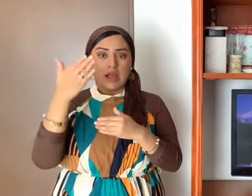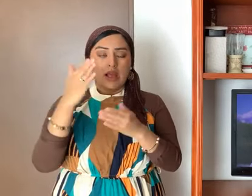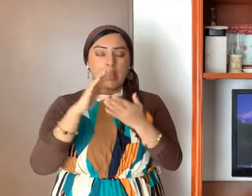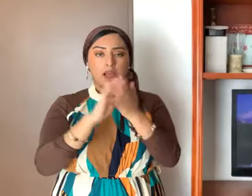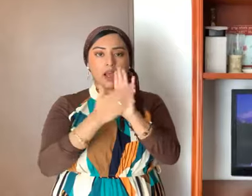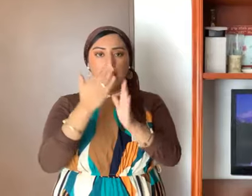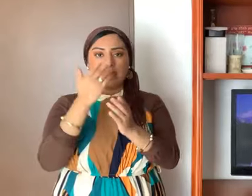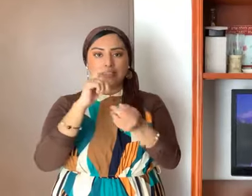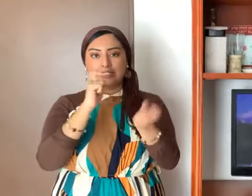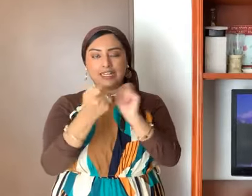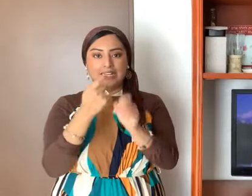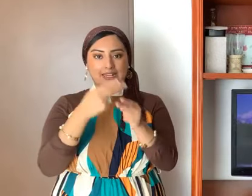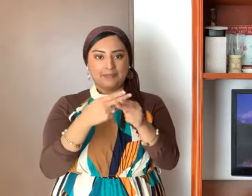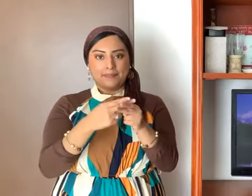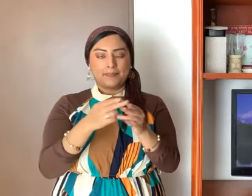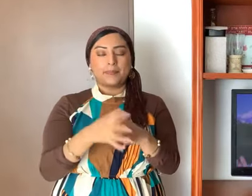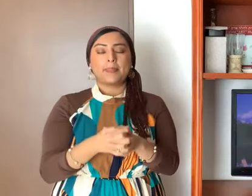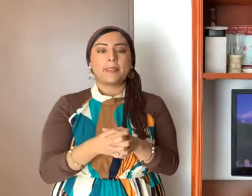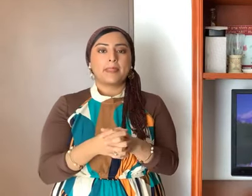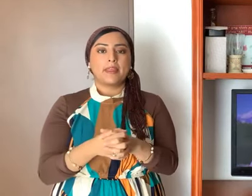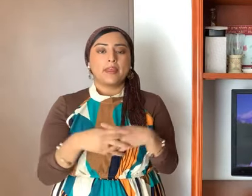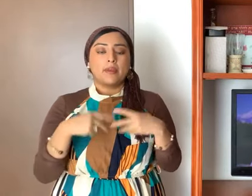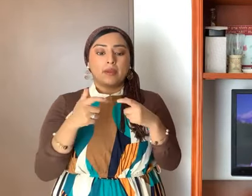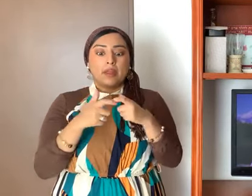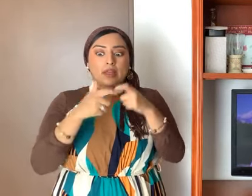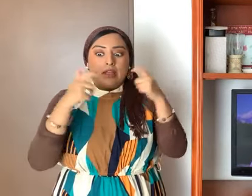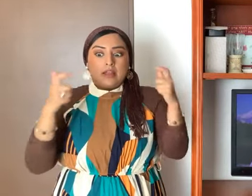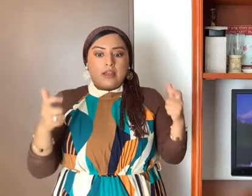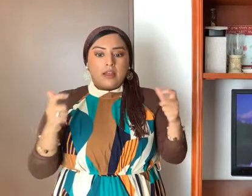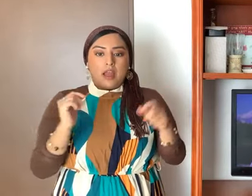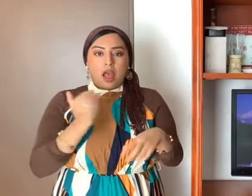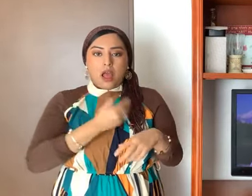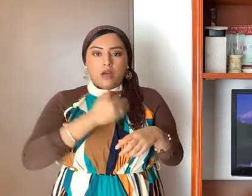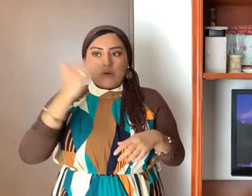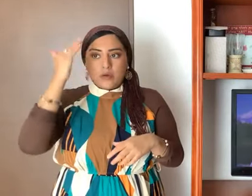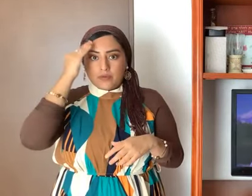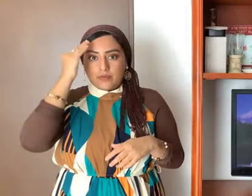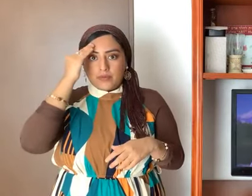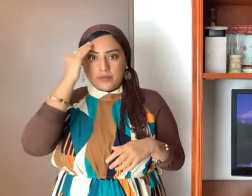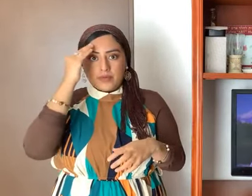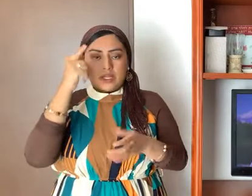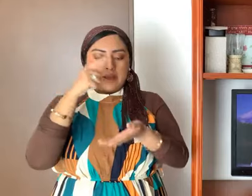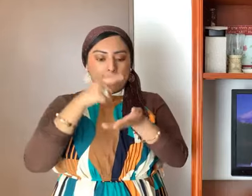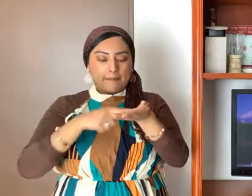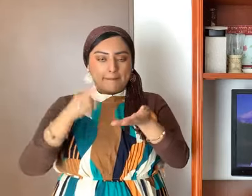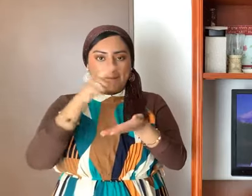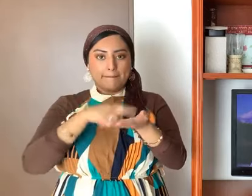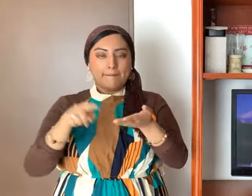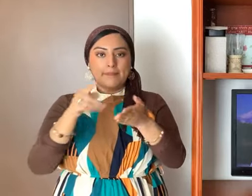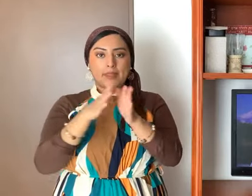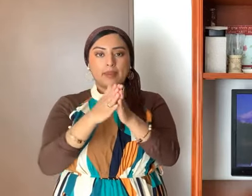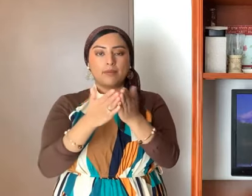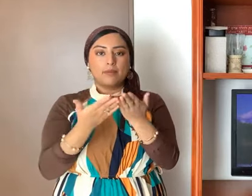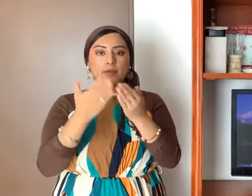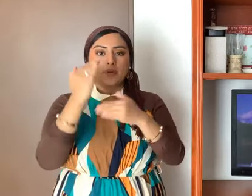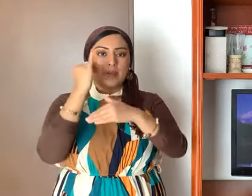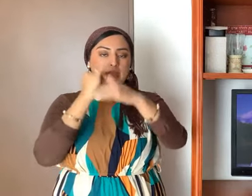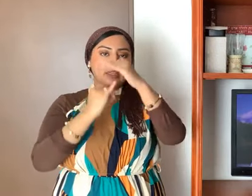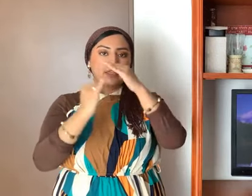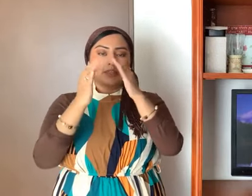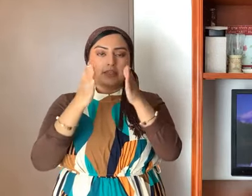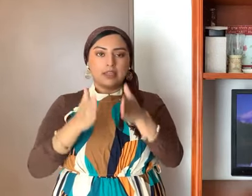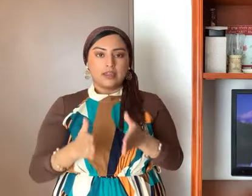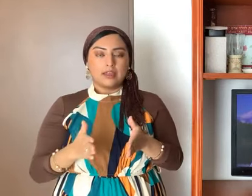Abraham. Y para poder ampliar nuestro conocimiento, vamos a buscar, en este caso en el libro de